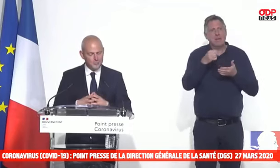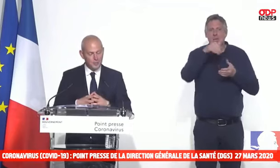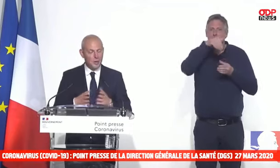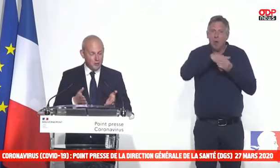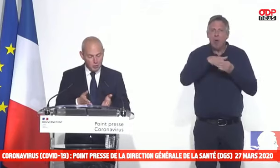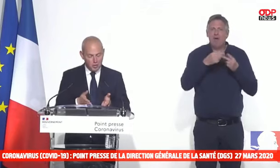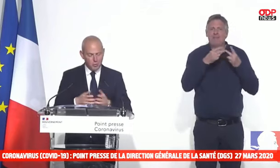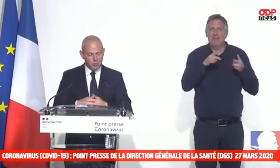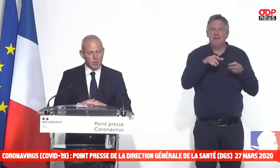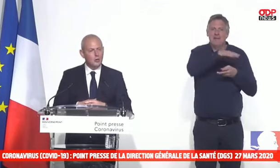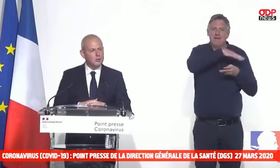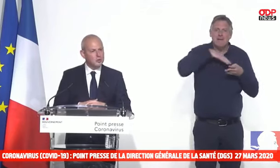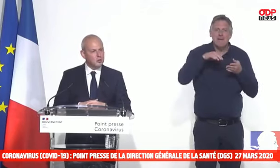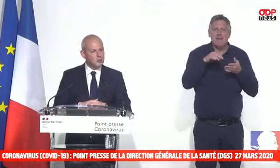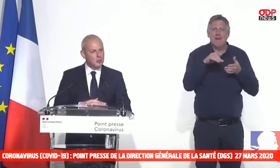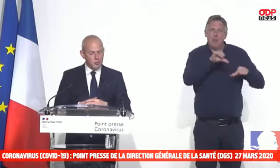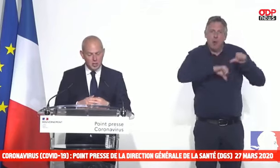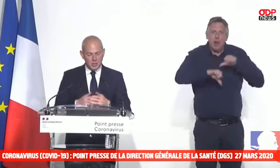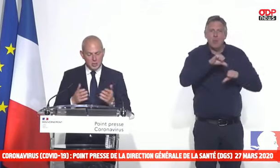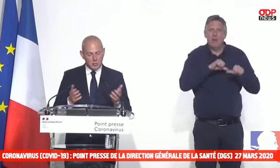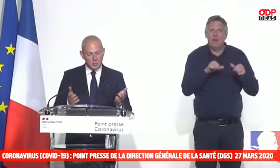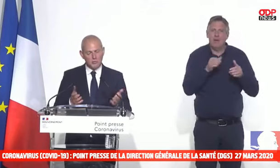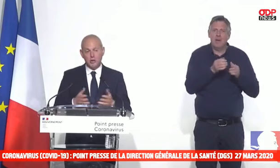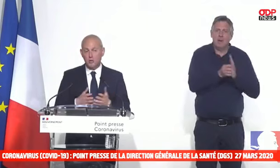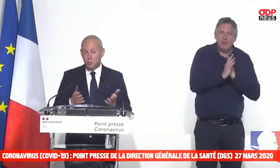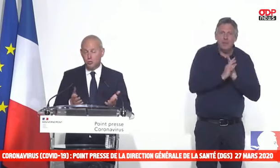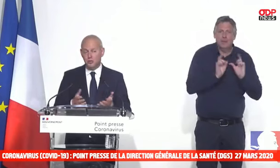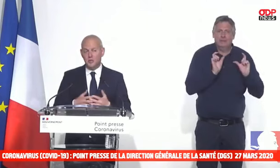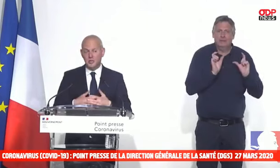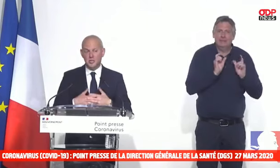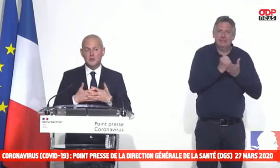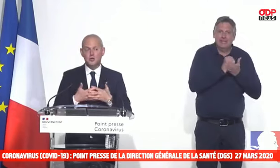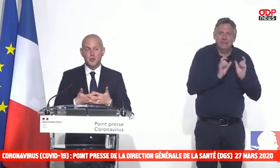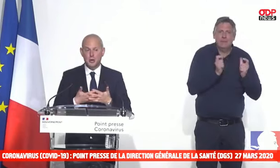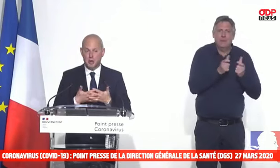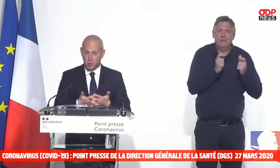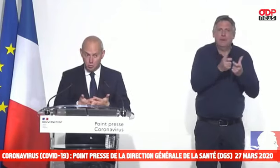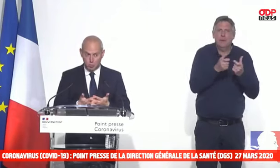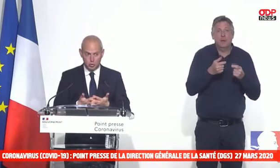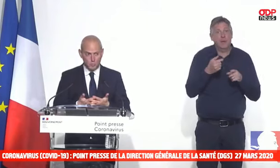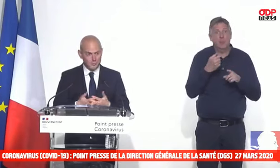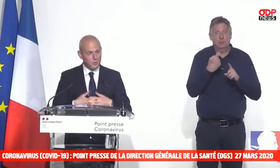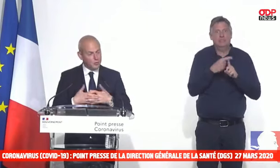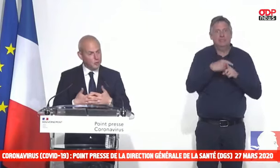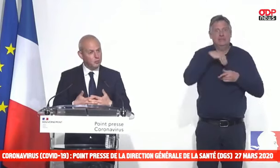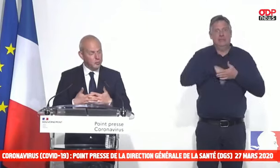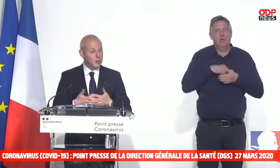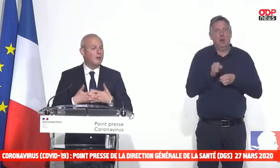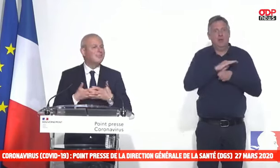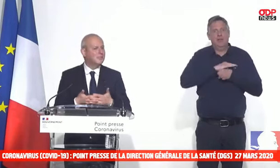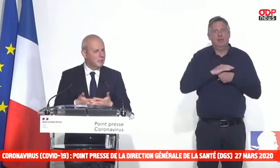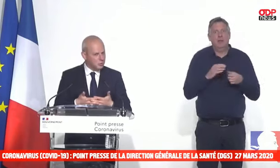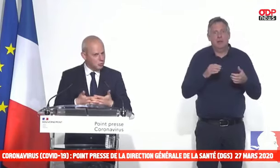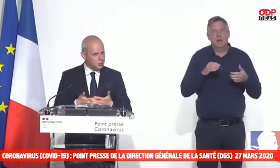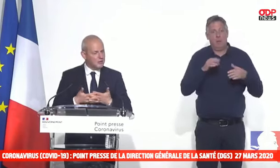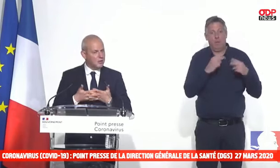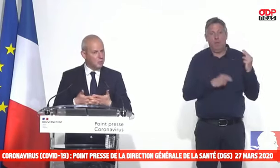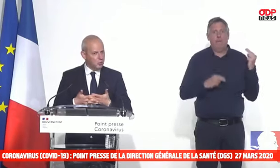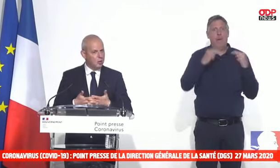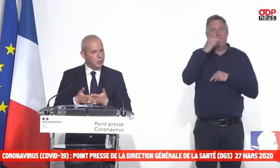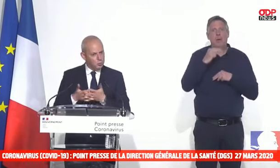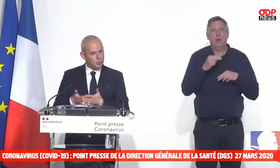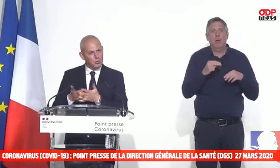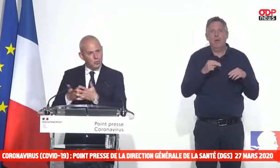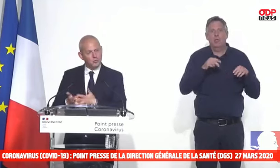ville, et avec notamment le chiffre que je vous ai donné, qui est que nous avons un taux de positivité qui est supérieur à 30%, ce qui prouve bien que l'indication du test est